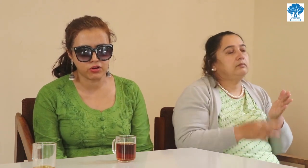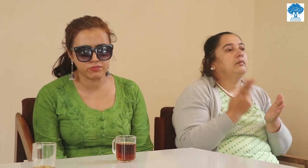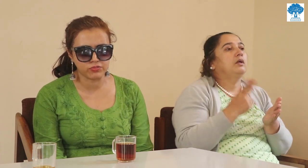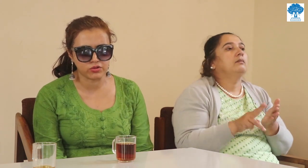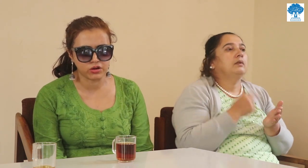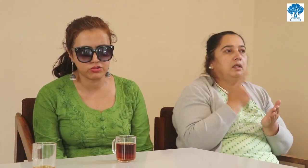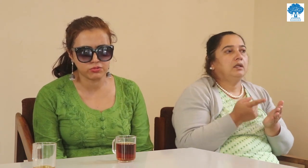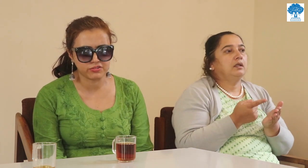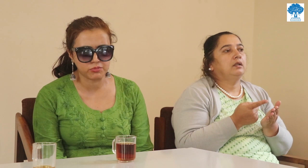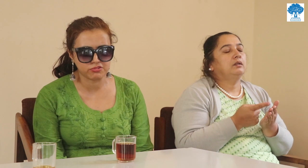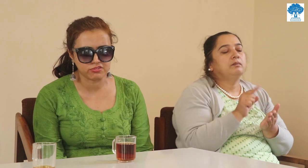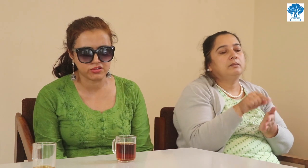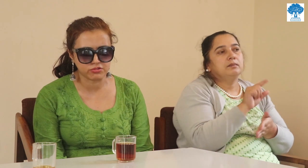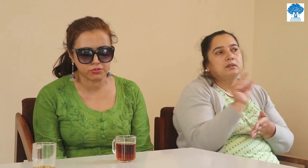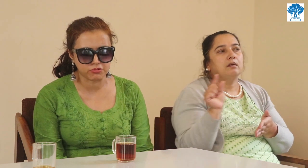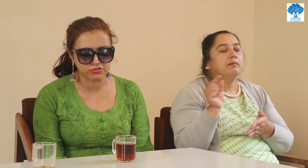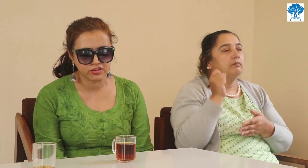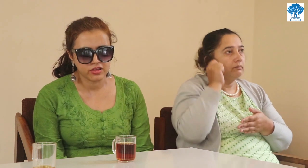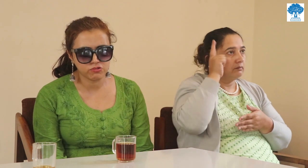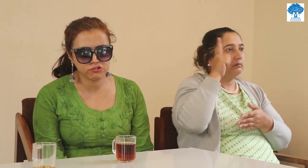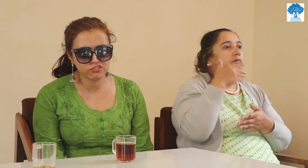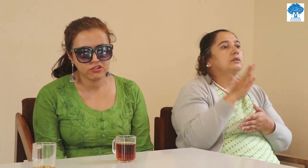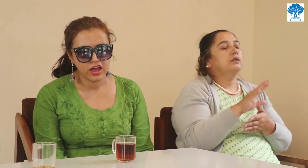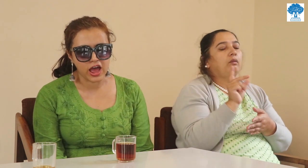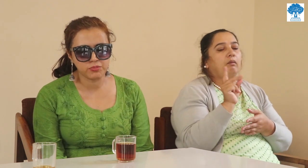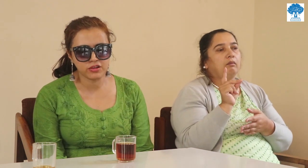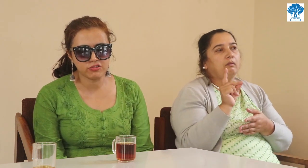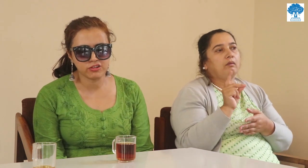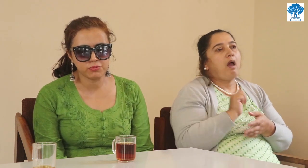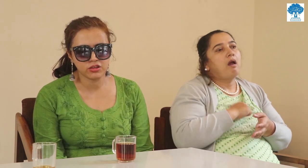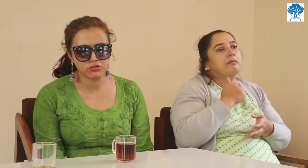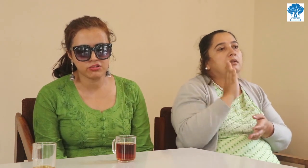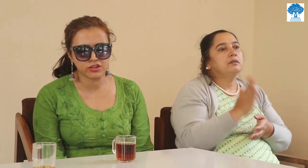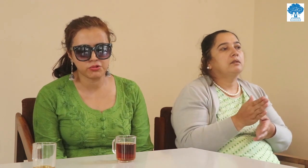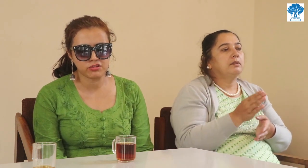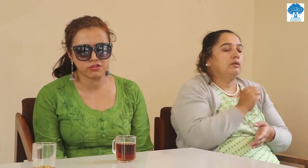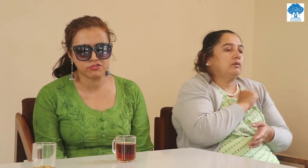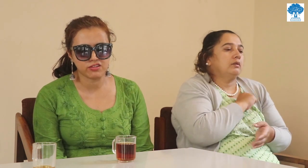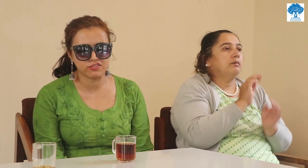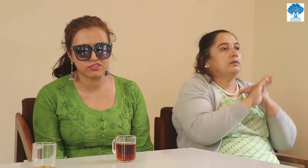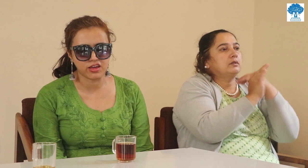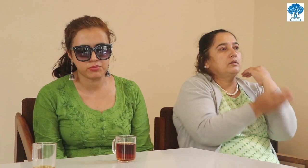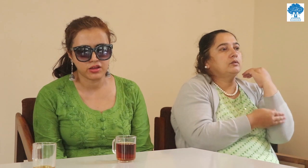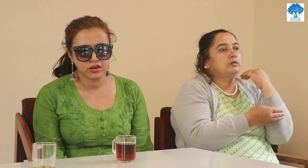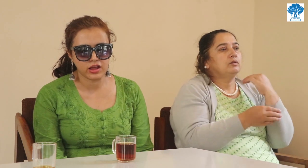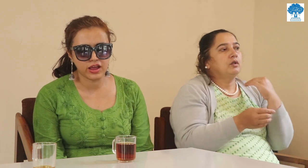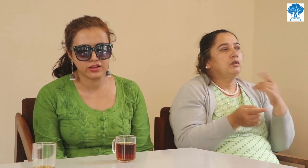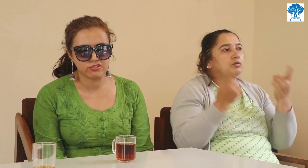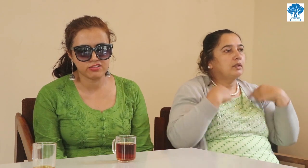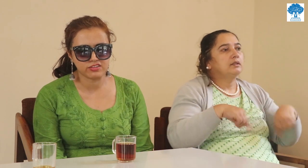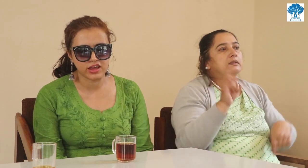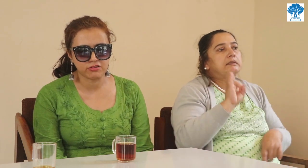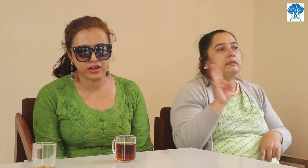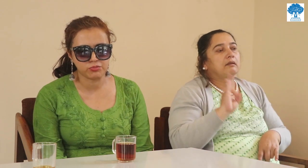उहाँहरू त्यो विषयमा सुसूचित हुन पाउनुहुन्छ दोस्रो हामीले जति पनि यौन तथा प्रजनन स्वास्थ्य शिक्षामाका